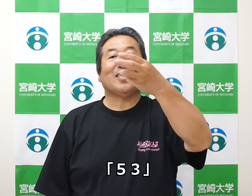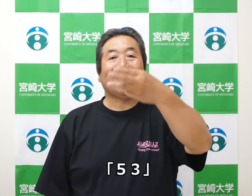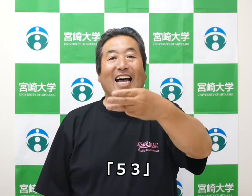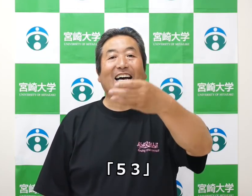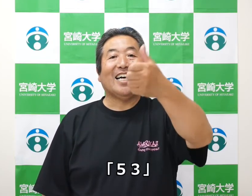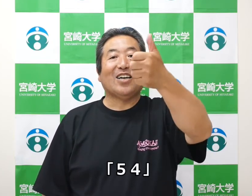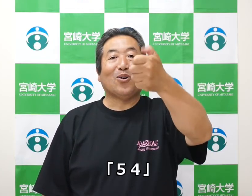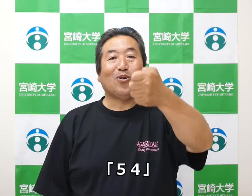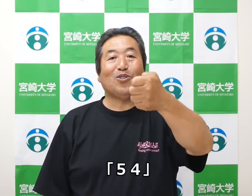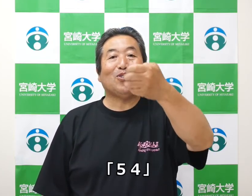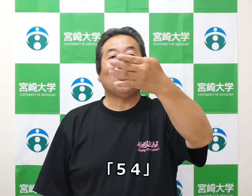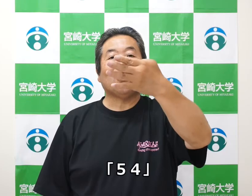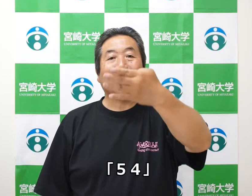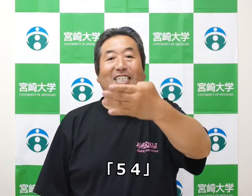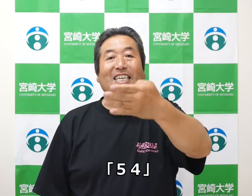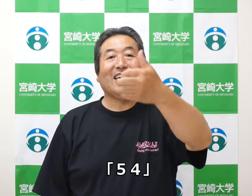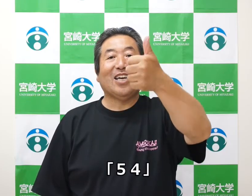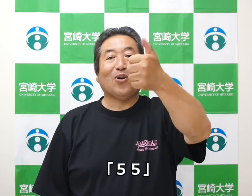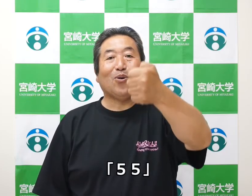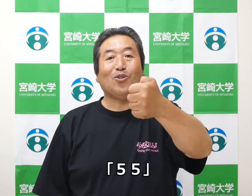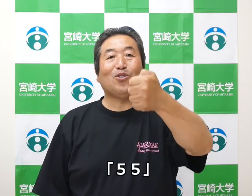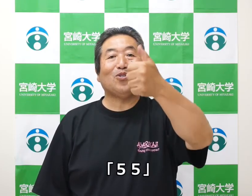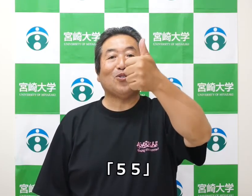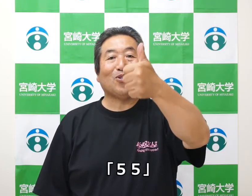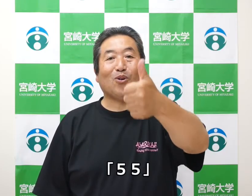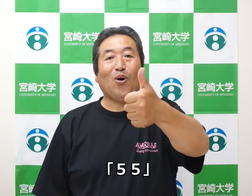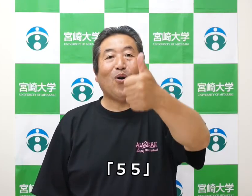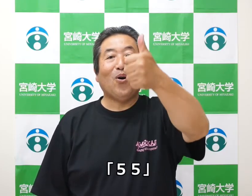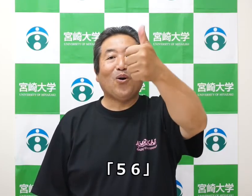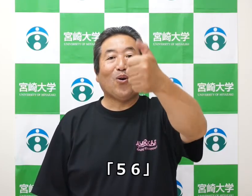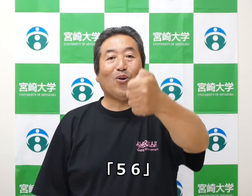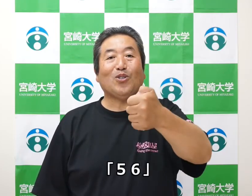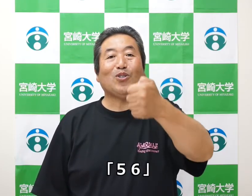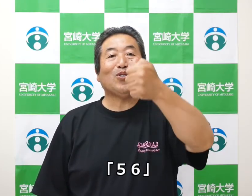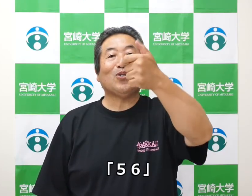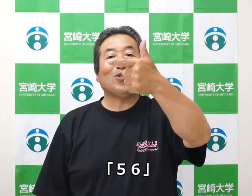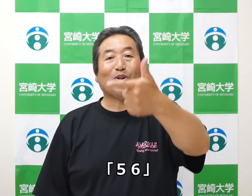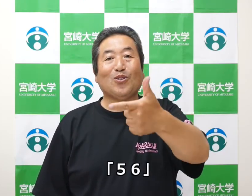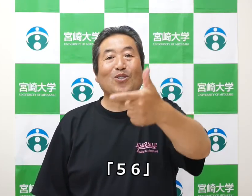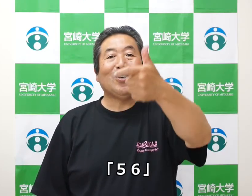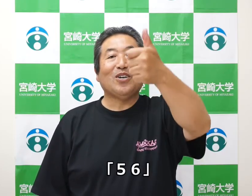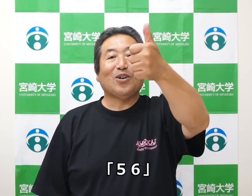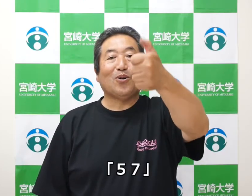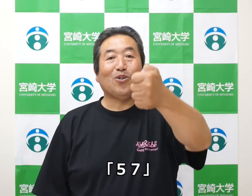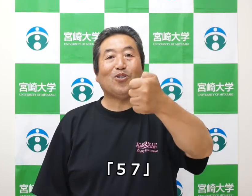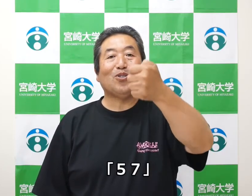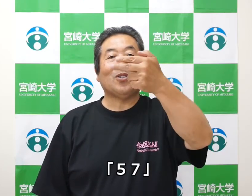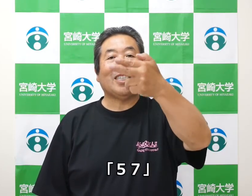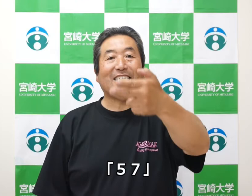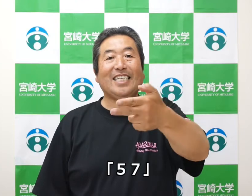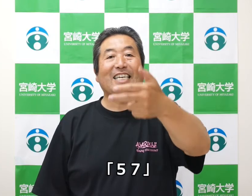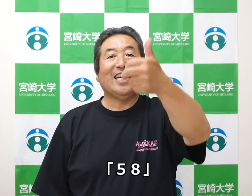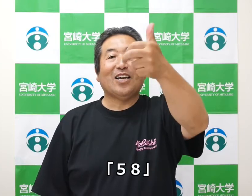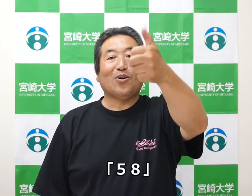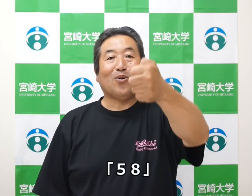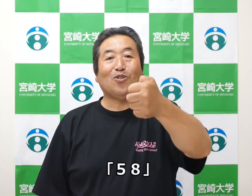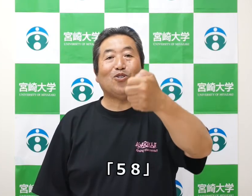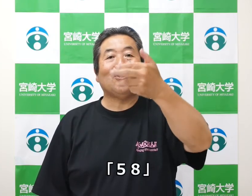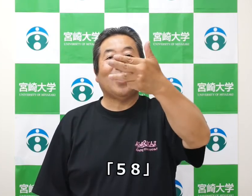53、54、55、56、57、